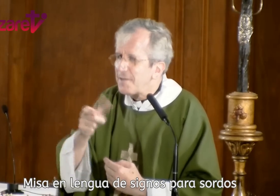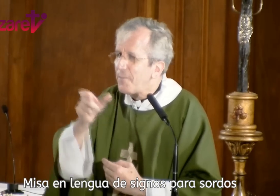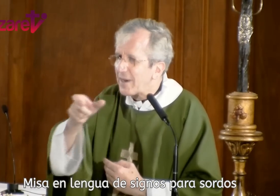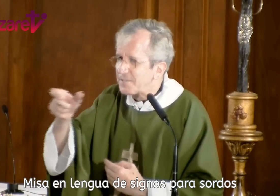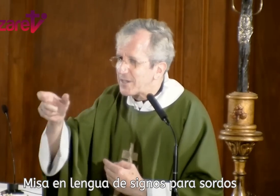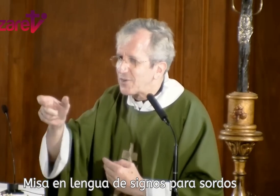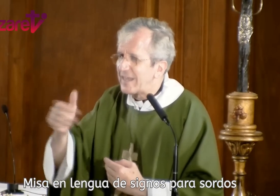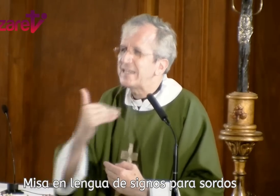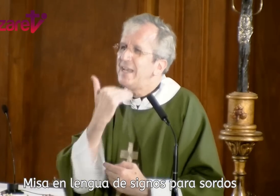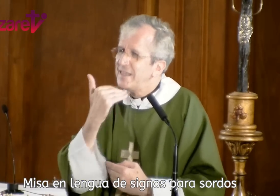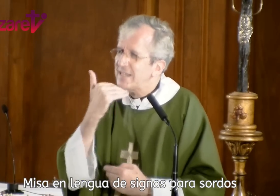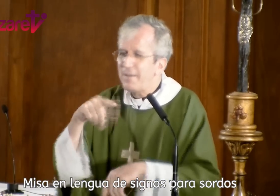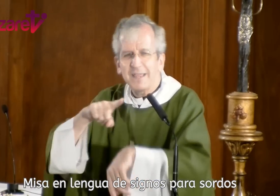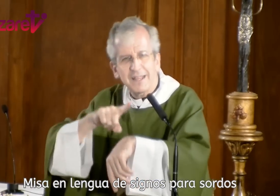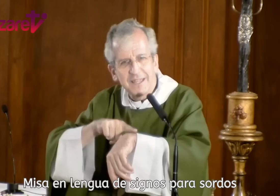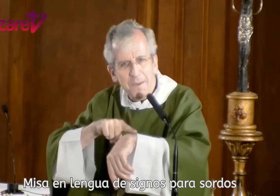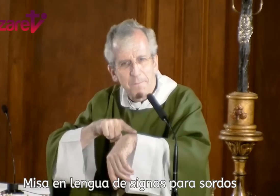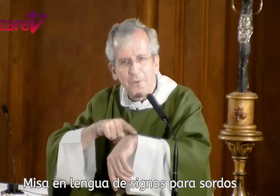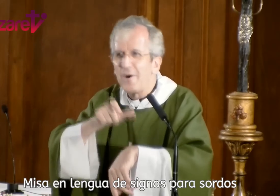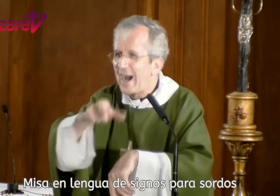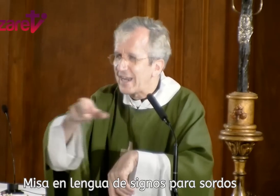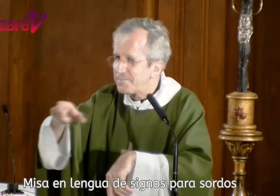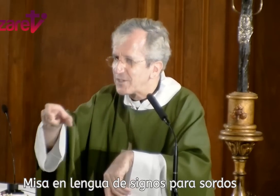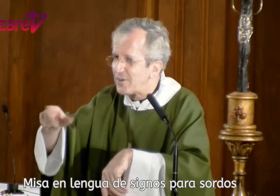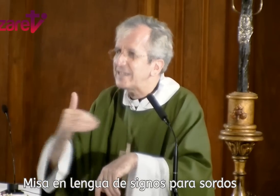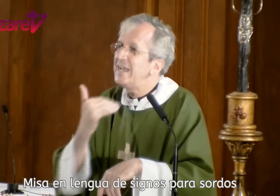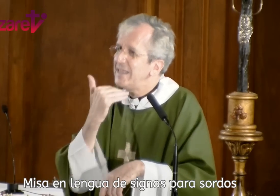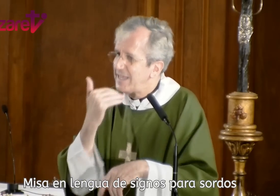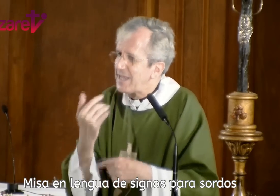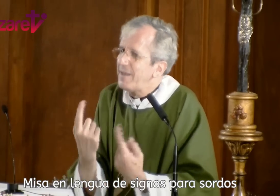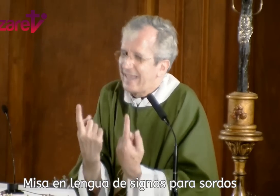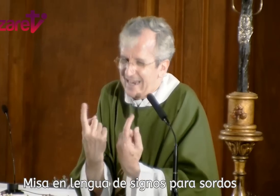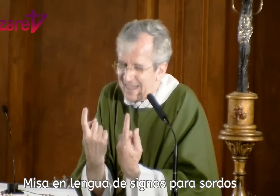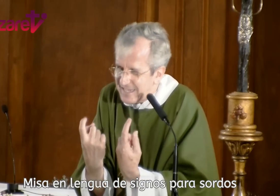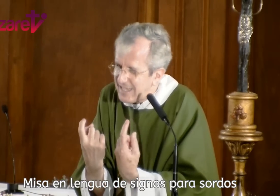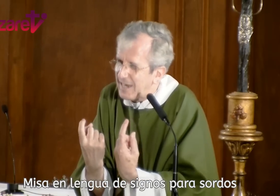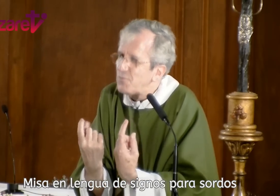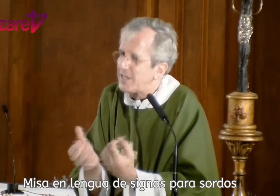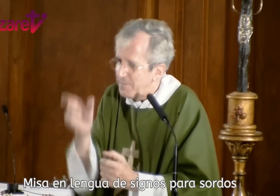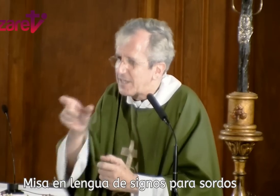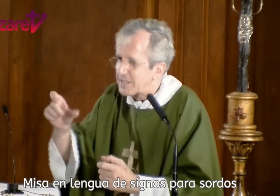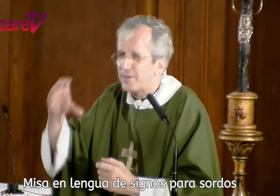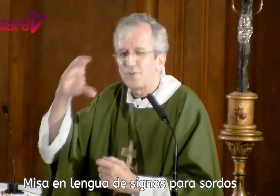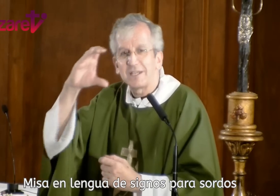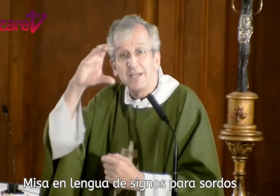interés por las personas, de saber dar tiempo a las personas, de saber que necesitan muchas veces las personas